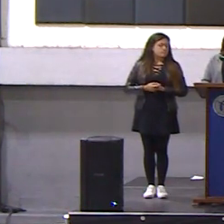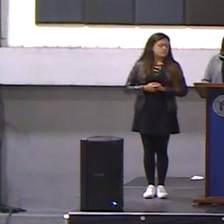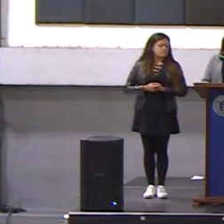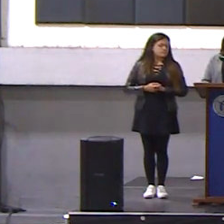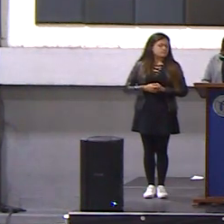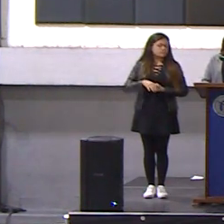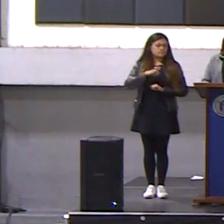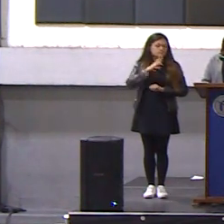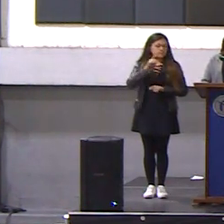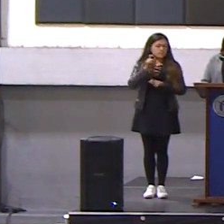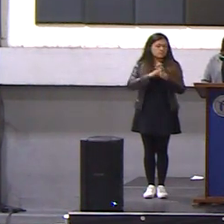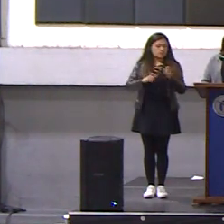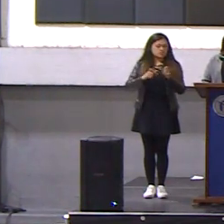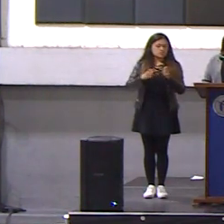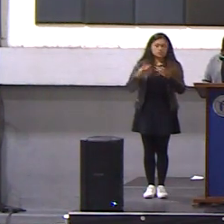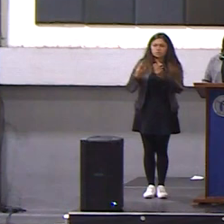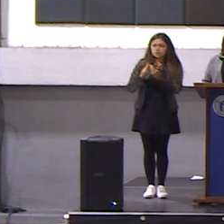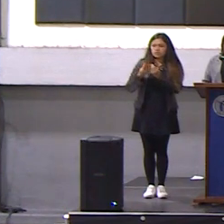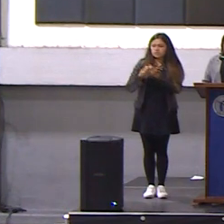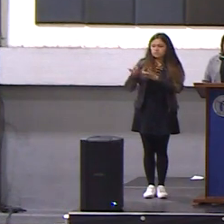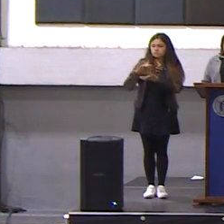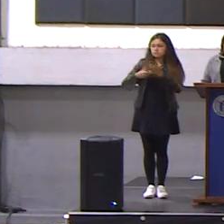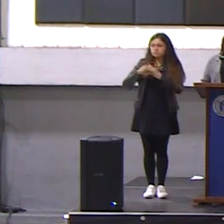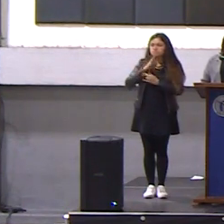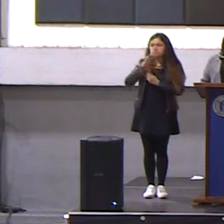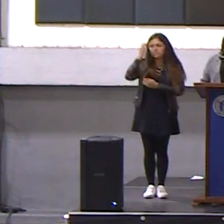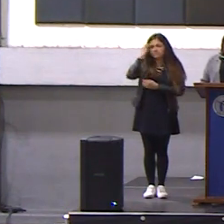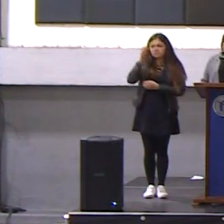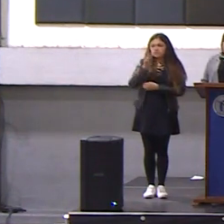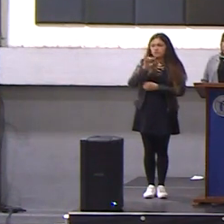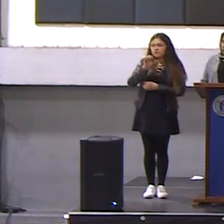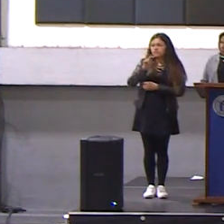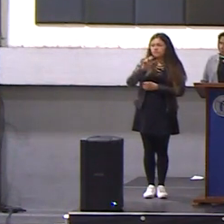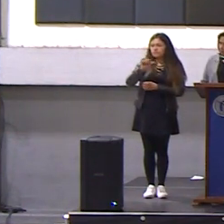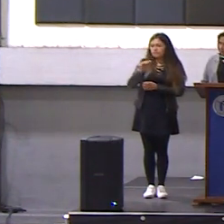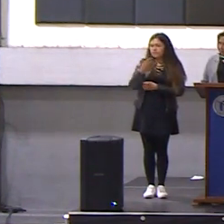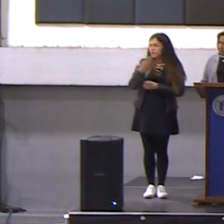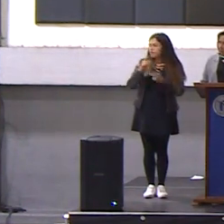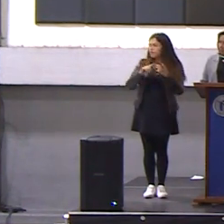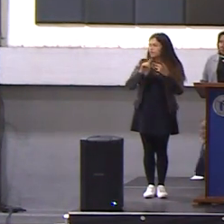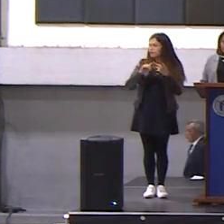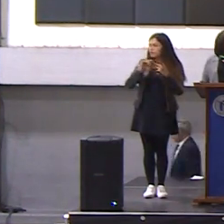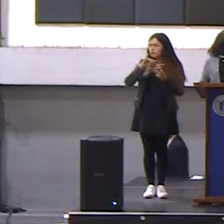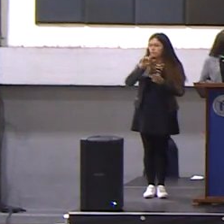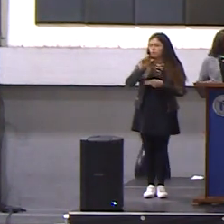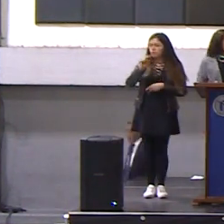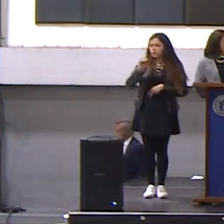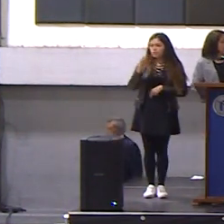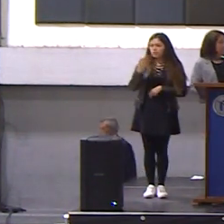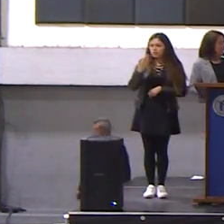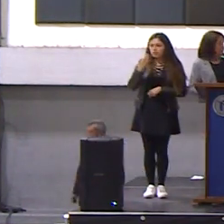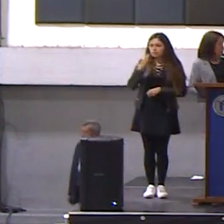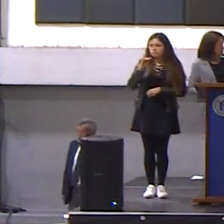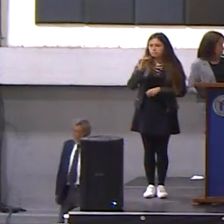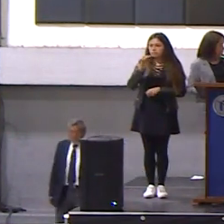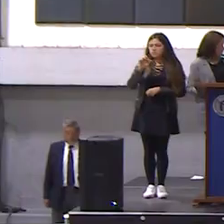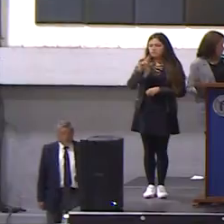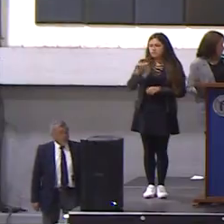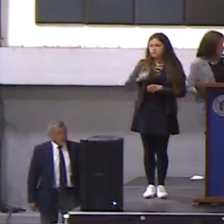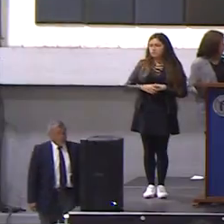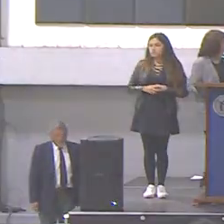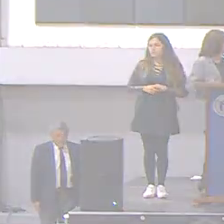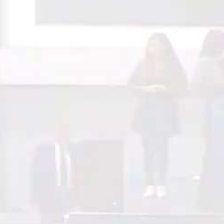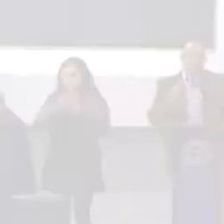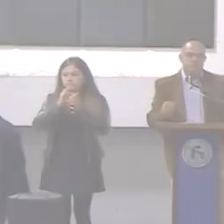moderadores y relatores van a hacer la profesora viviana rodríguez y el profesor juan carlos ibarra gracias a nuestros